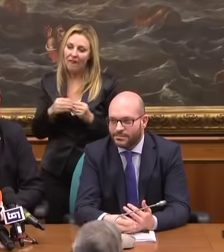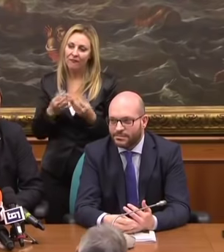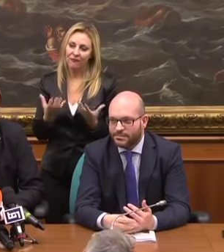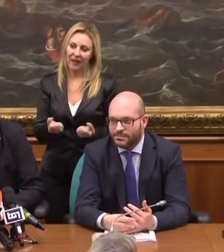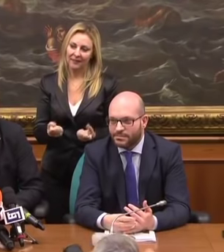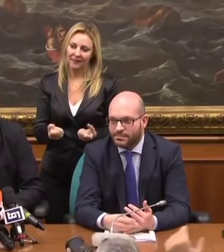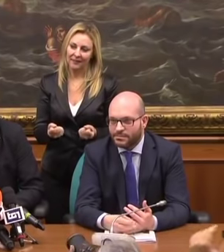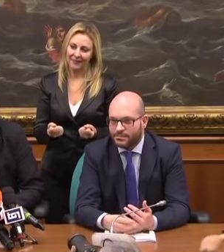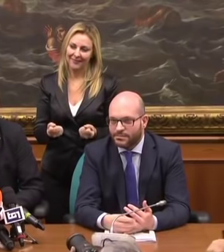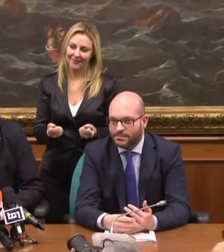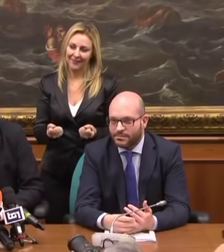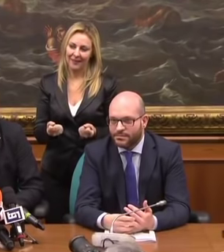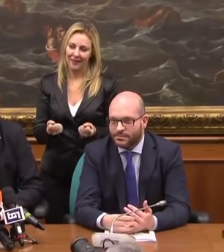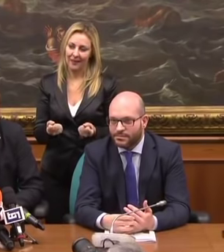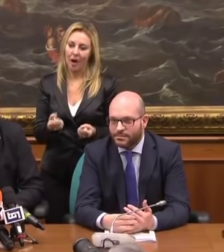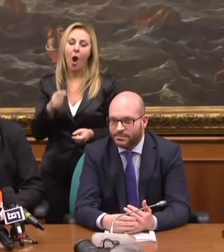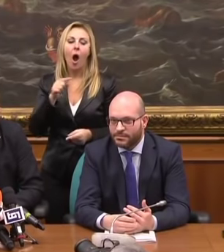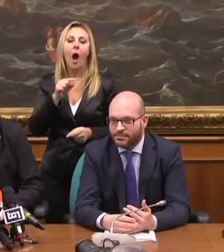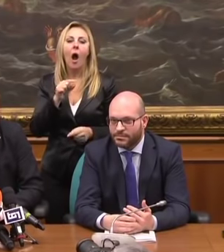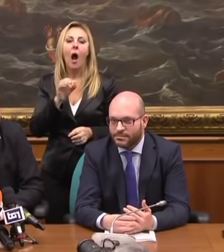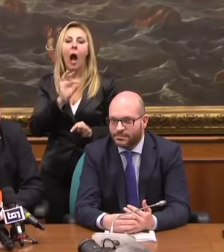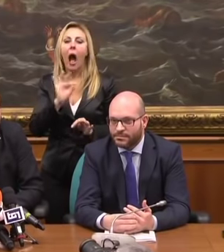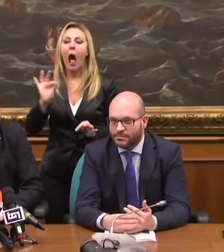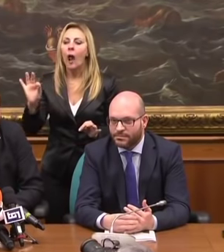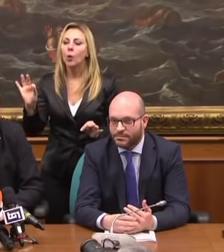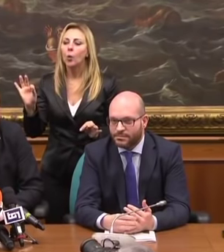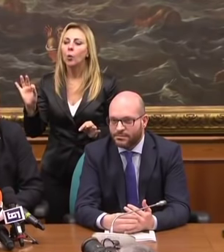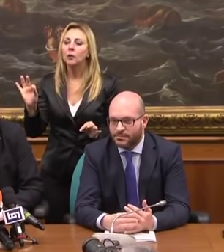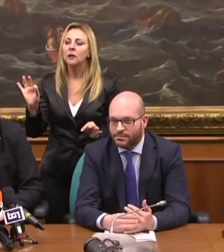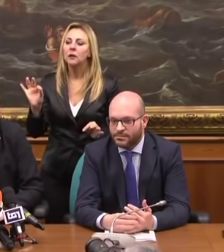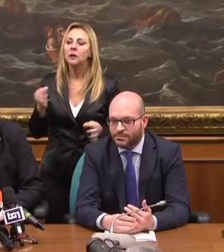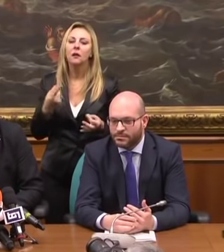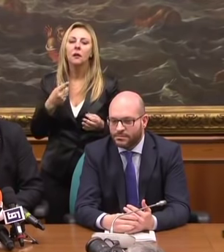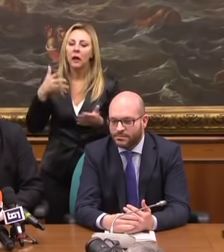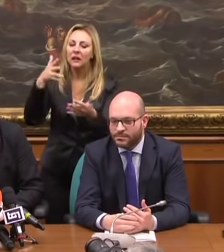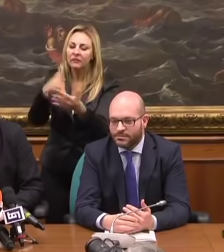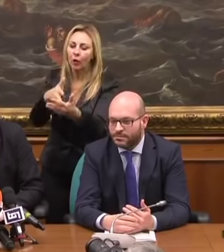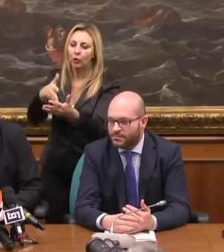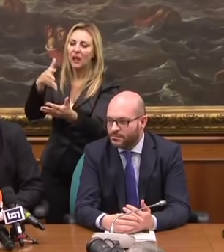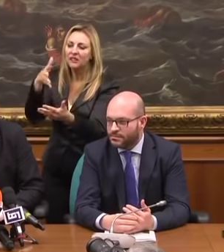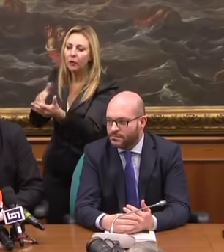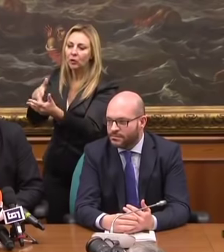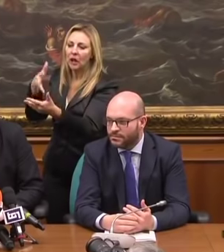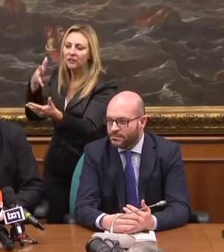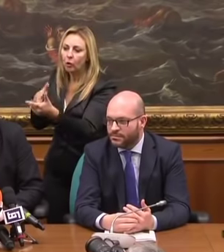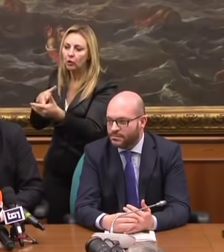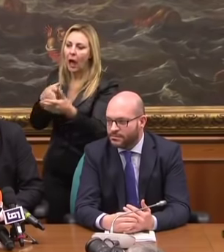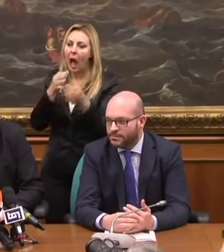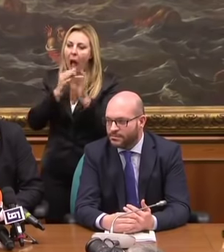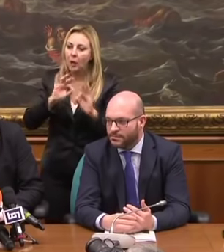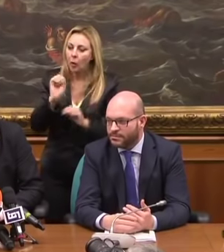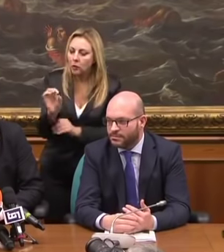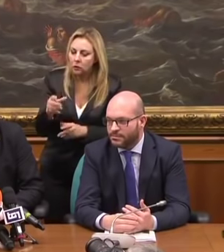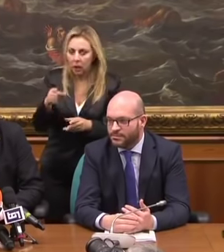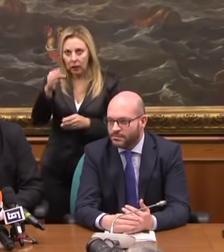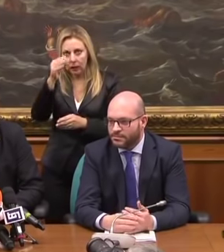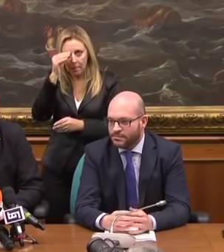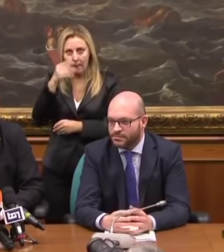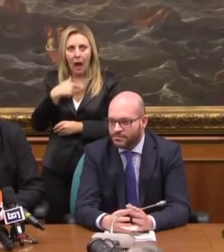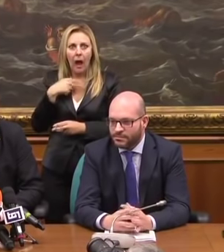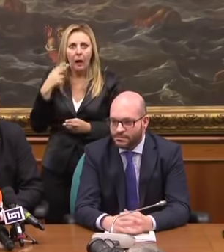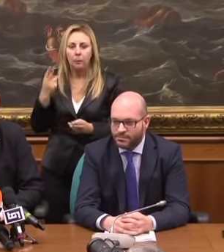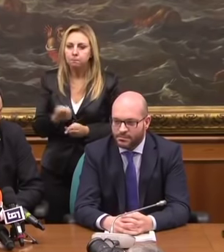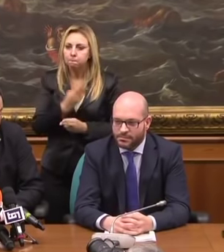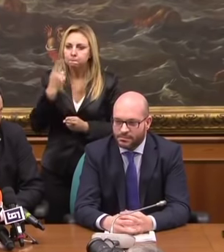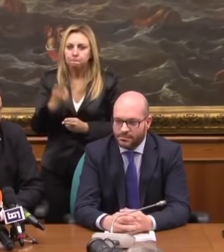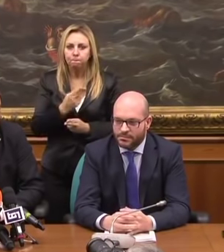fatti per qualcuno a cui viene impedita la normale frequentazione, educazione che hanno tutti gli